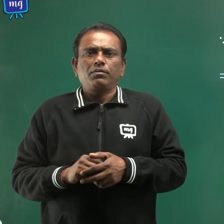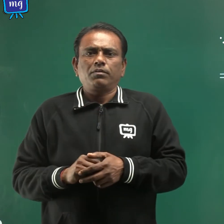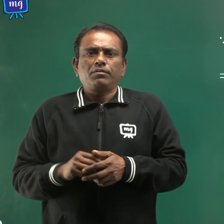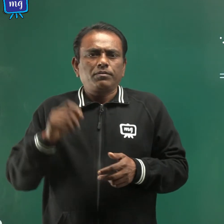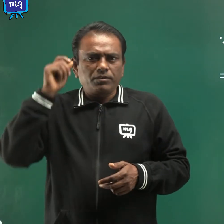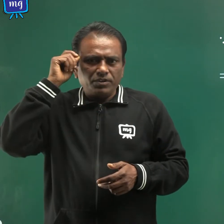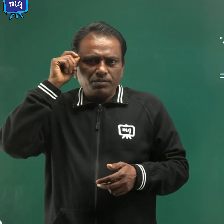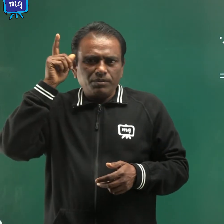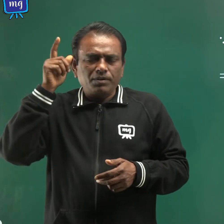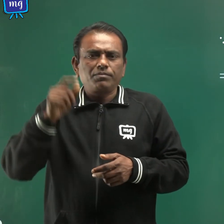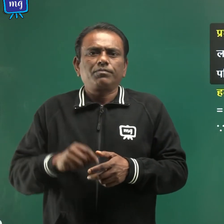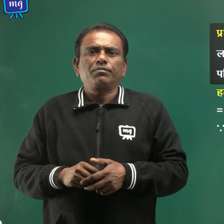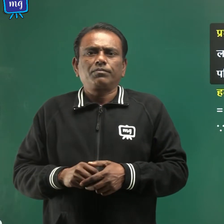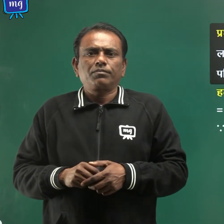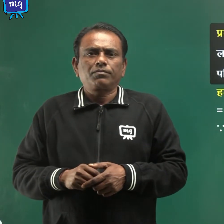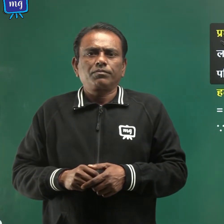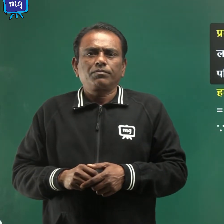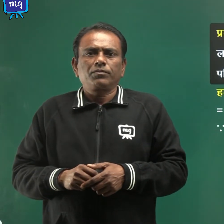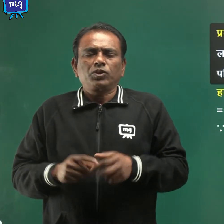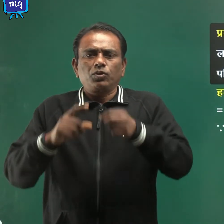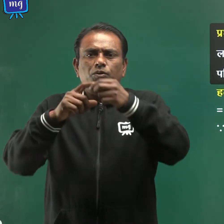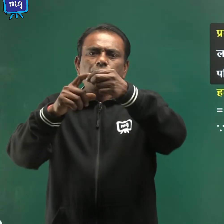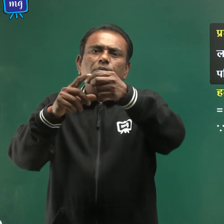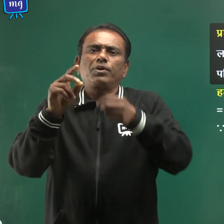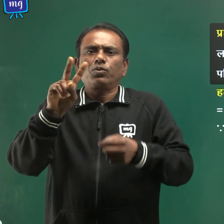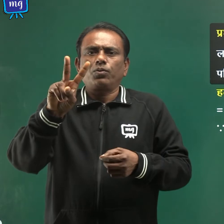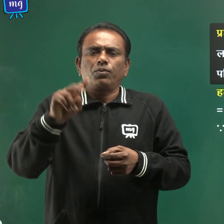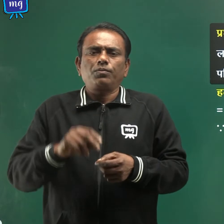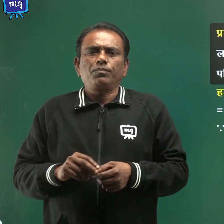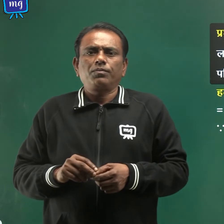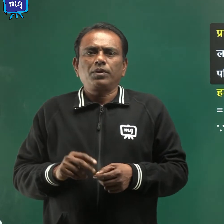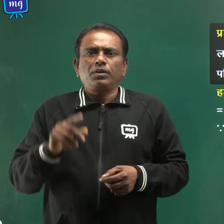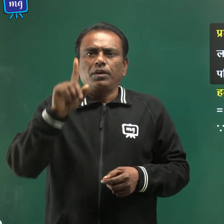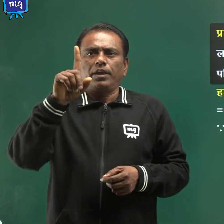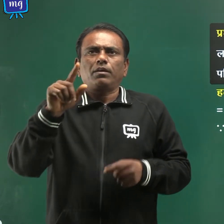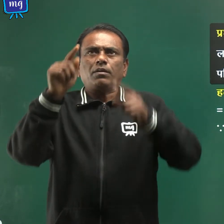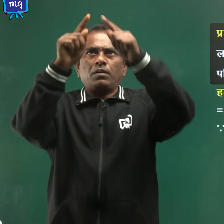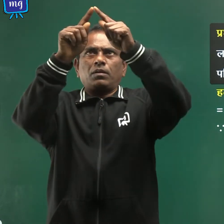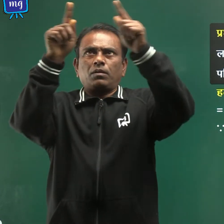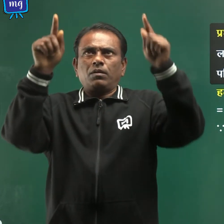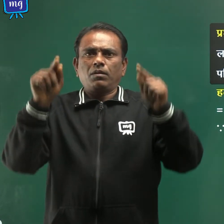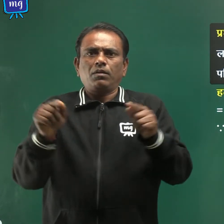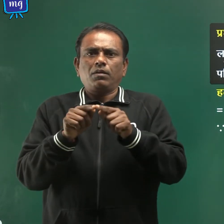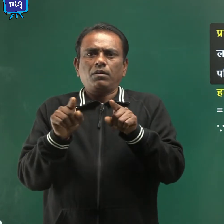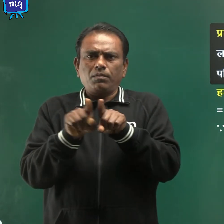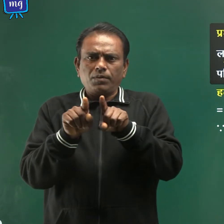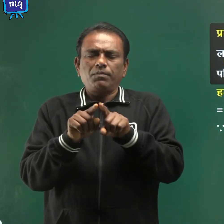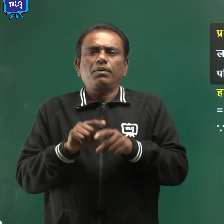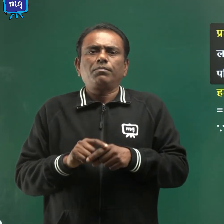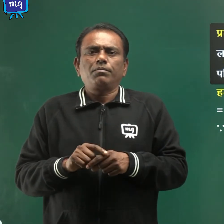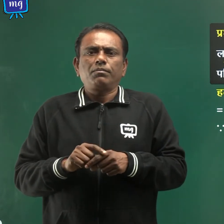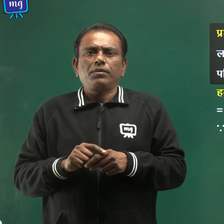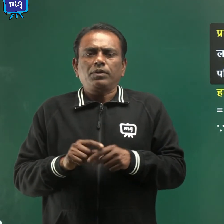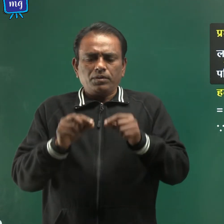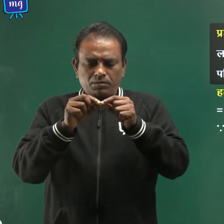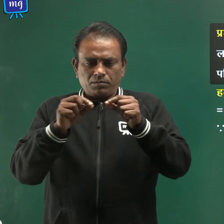और समझ आ गया पसंदों एक बार की ए कि